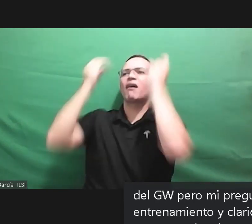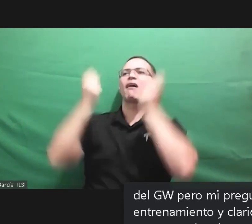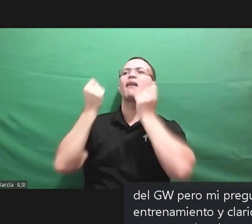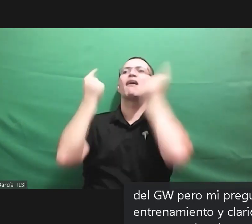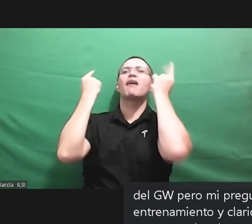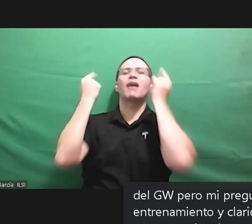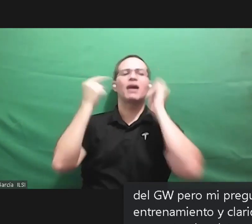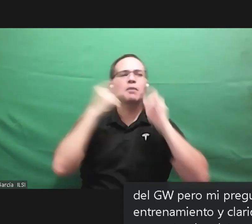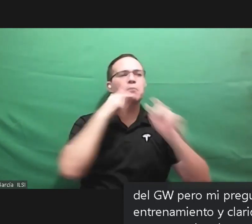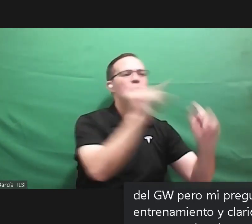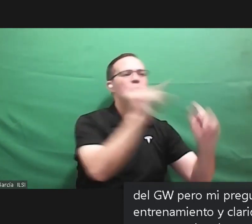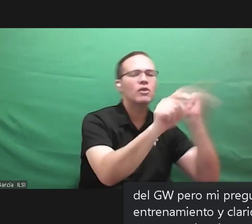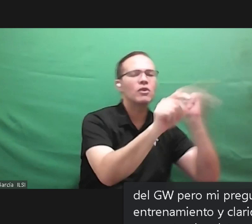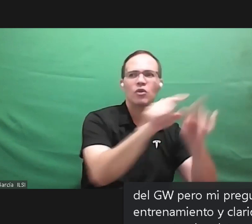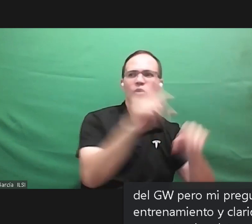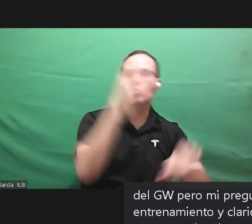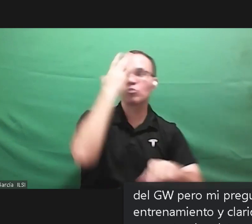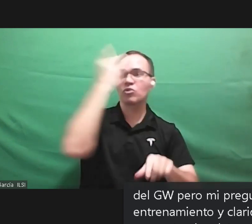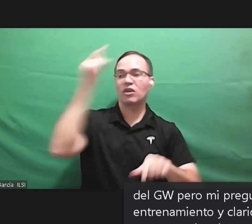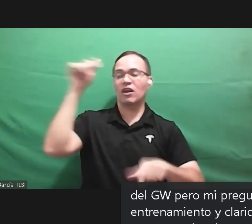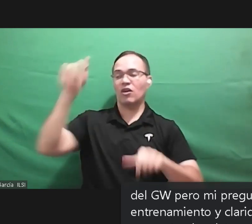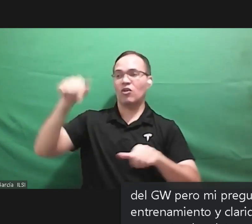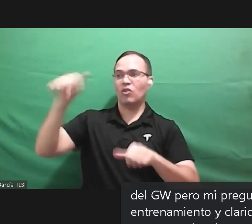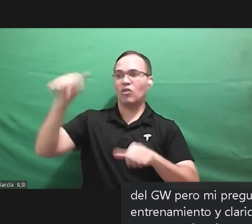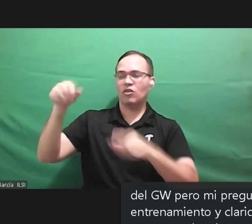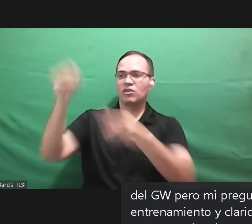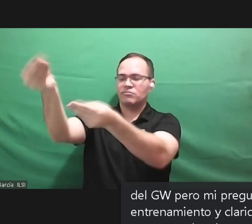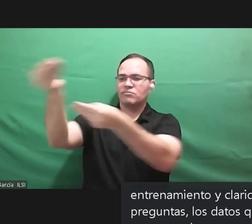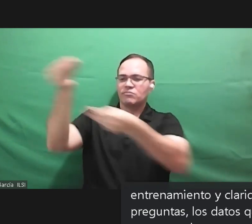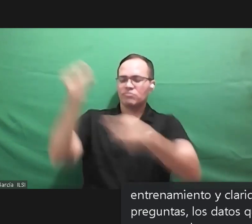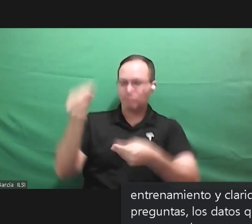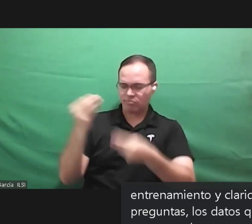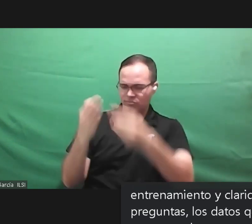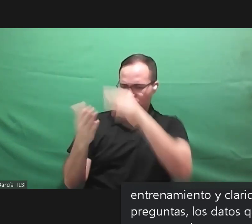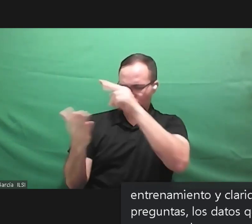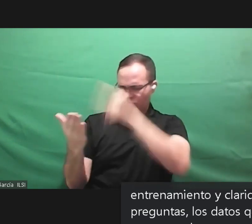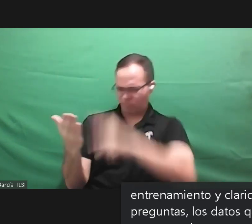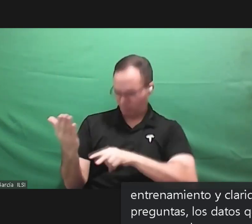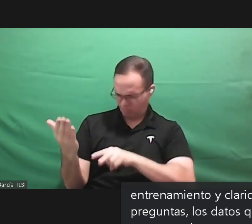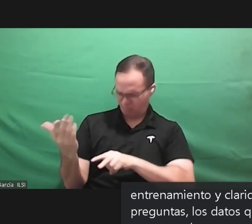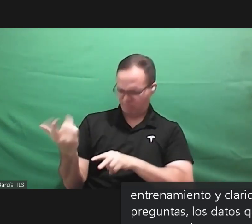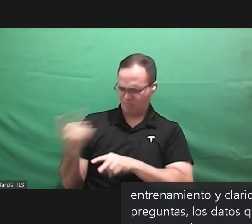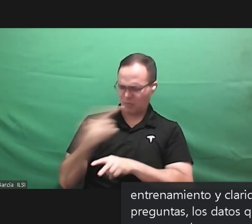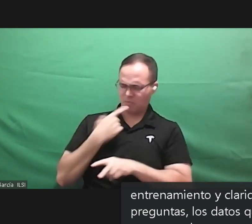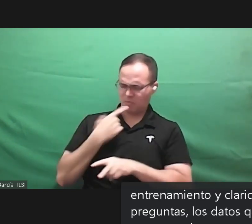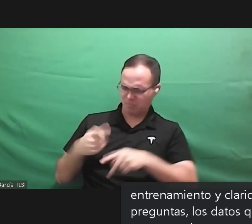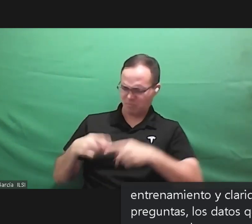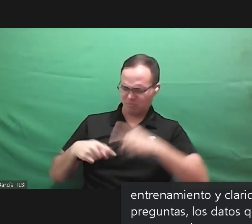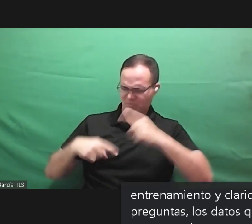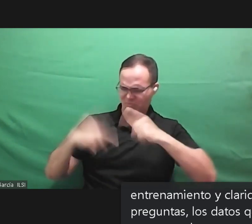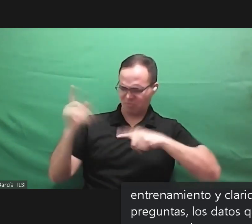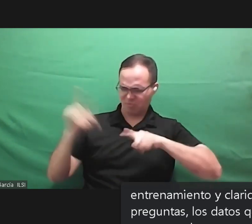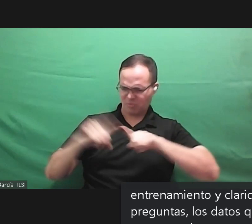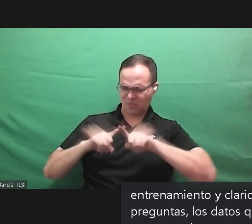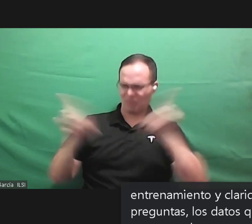no corresponden, y uno oye a muchas personas decir que no se registraron, por ejemplo, sobre todo en el